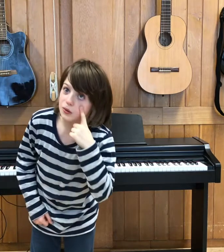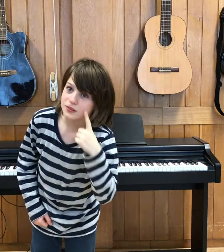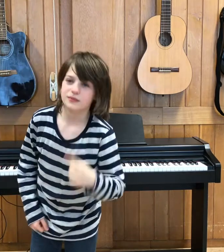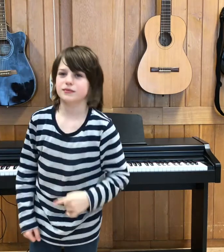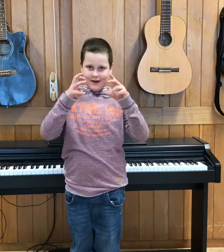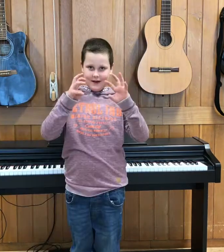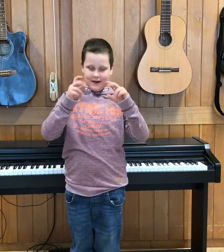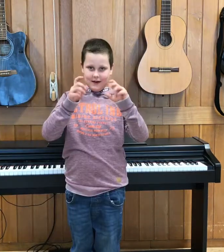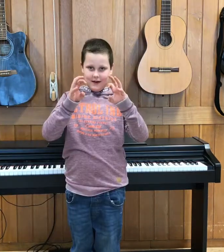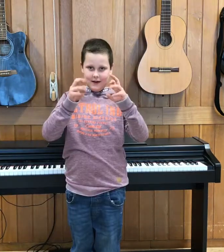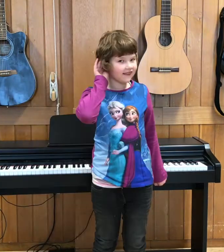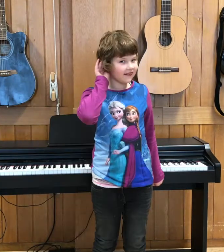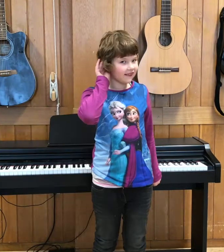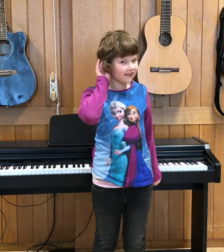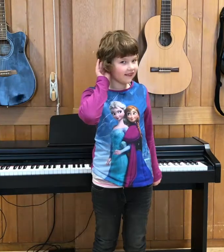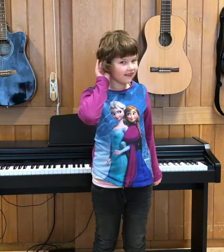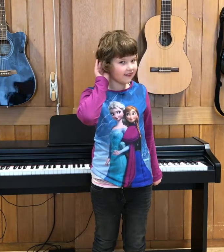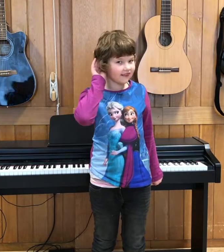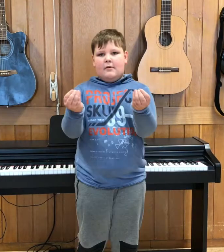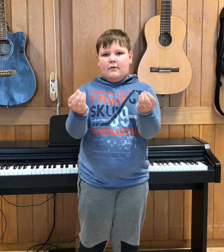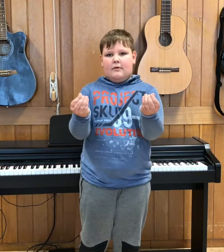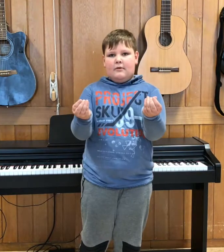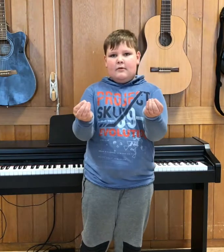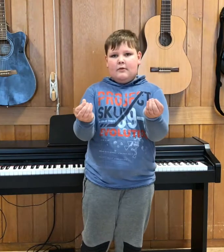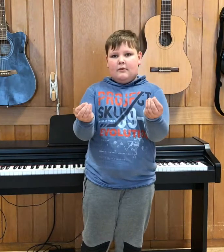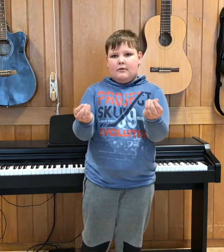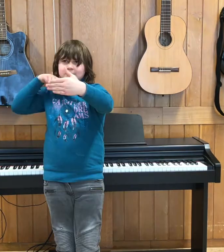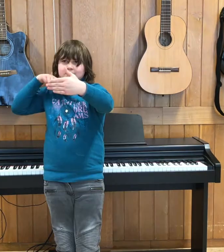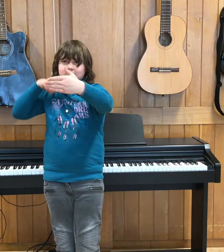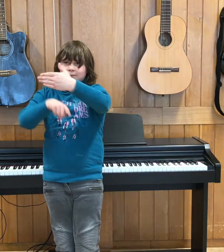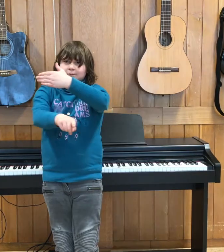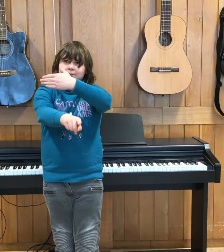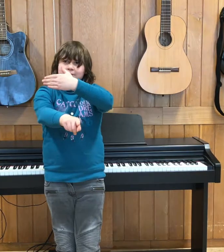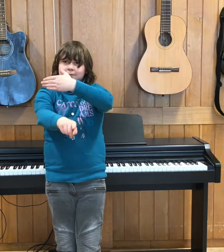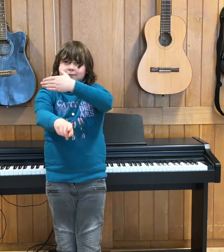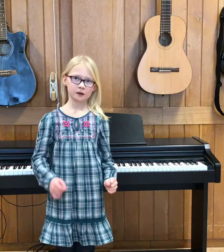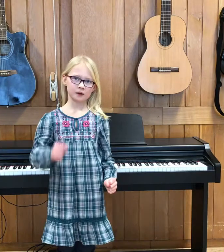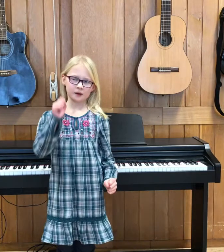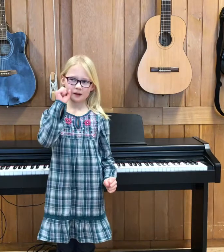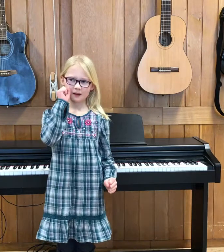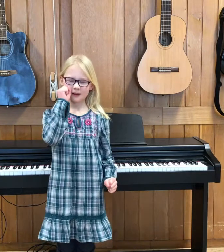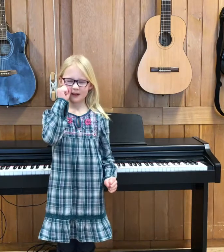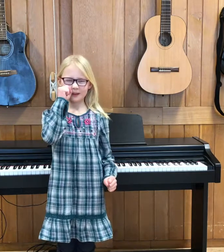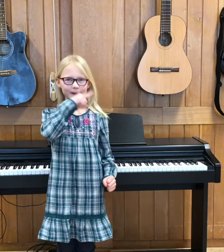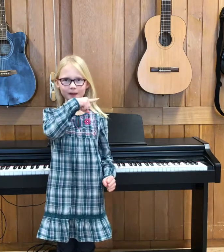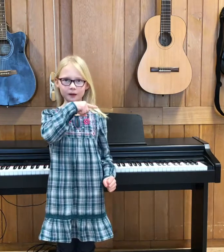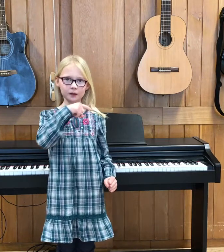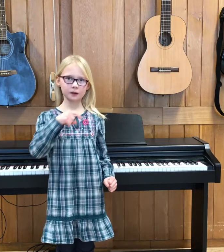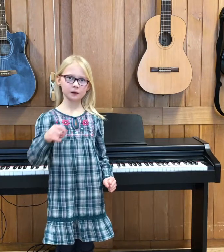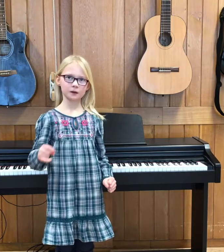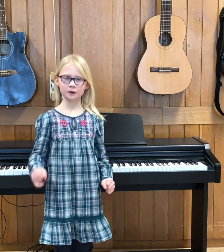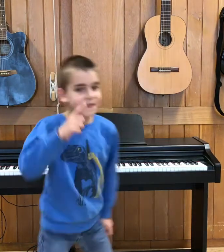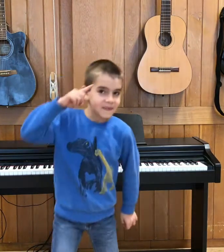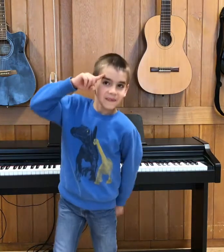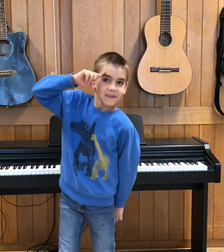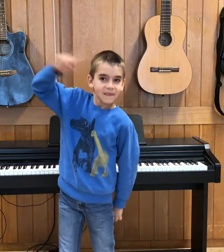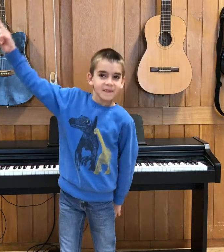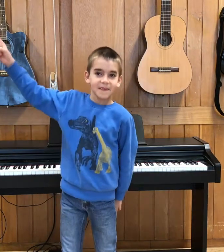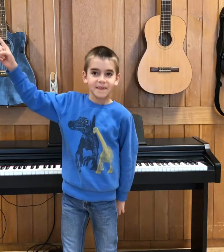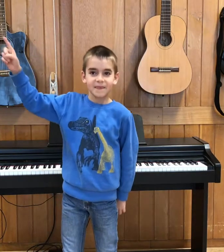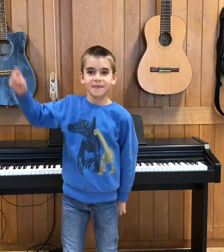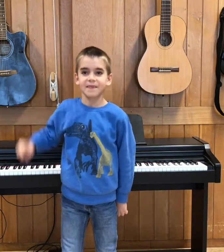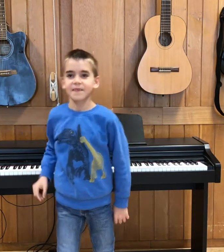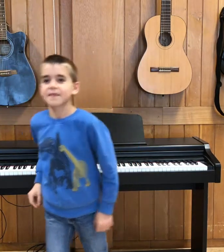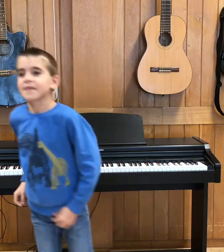Die Augen brennen, doch ich hör auf mein Gefühl Geh noch nicht heim, weil ich nichts verpassen will